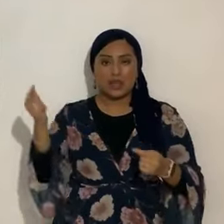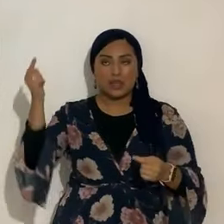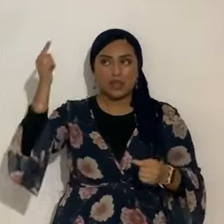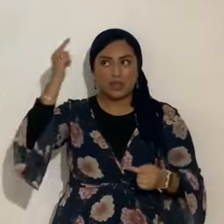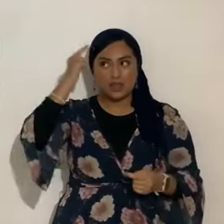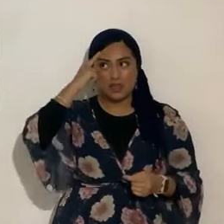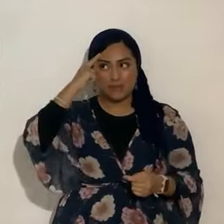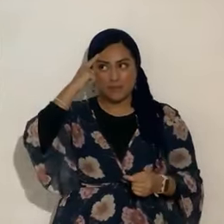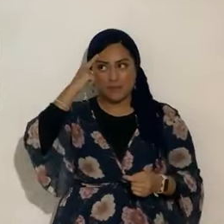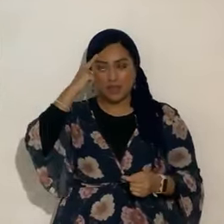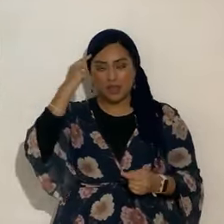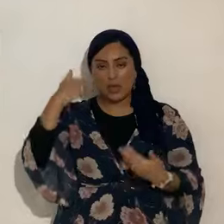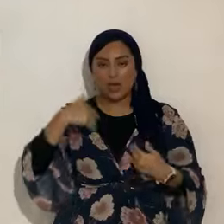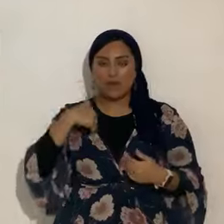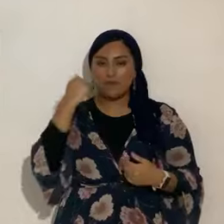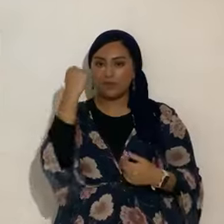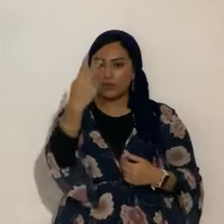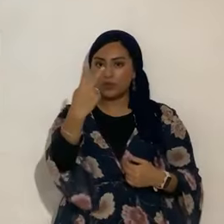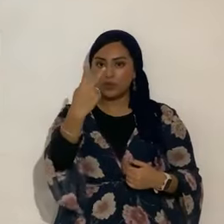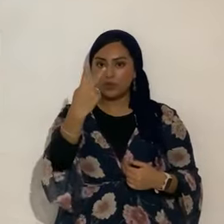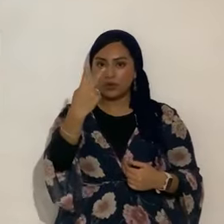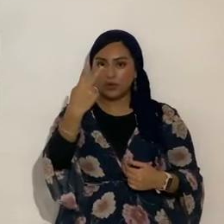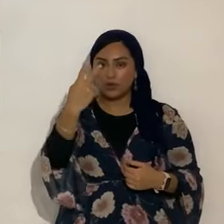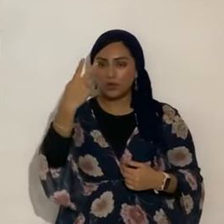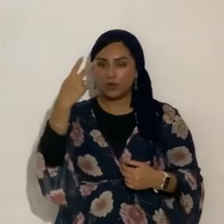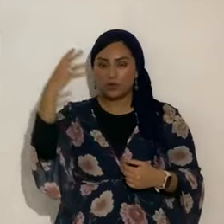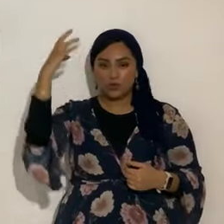mente consiste en dos partes.